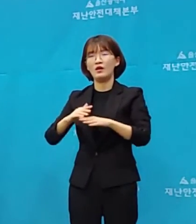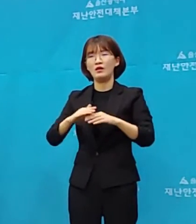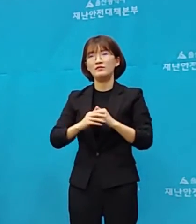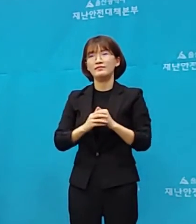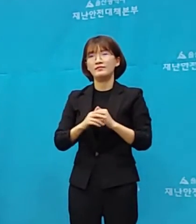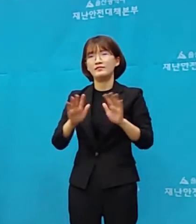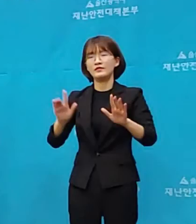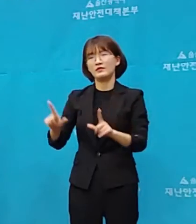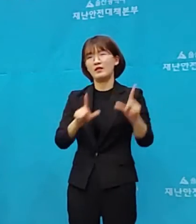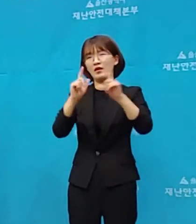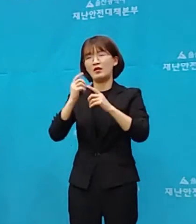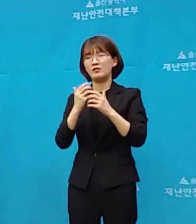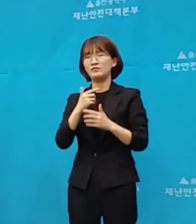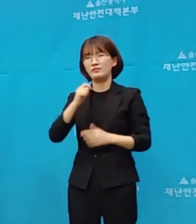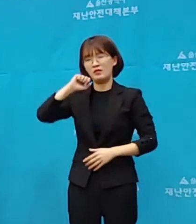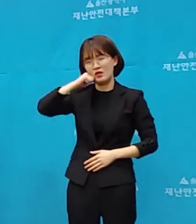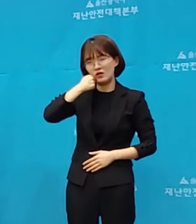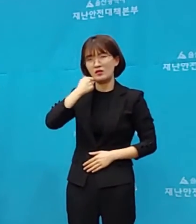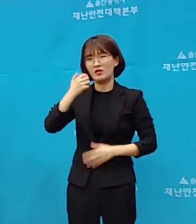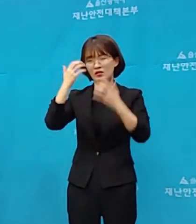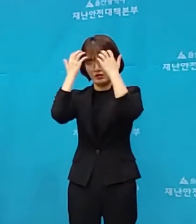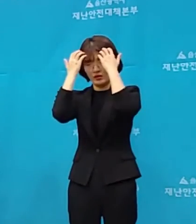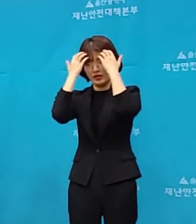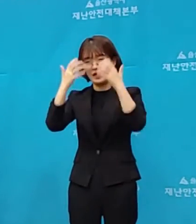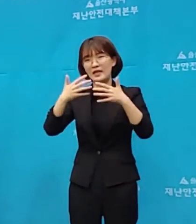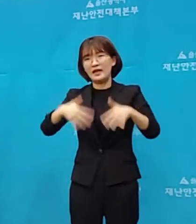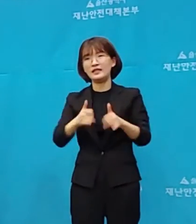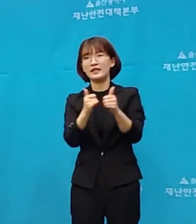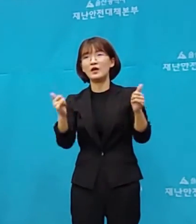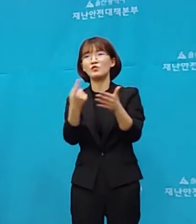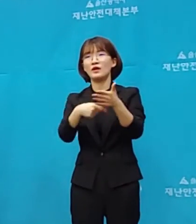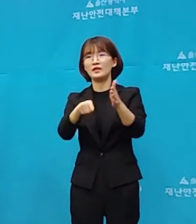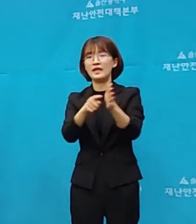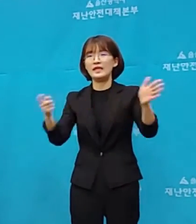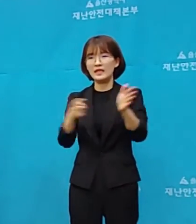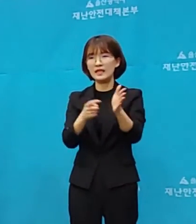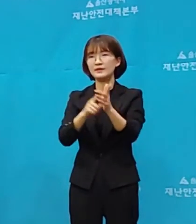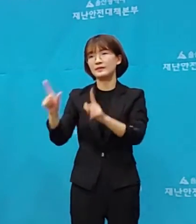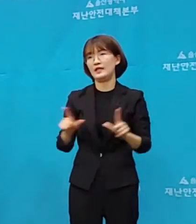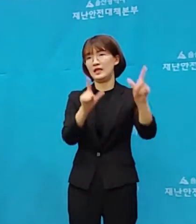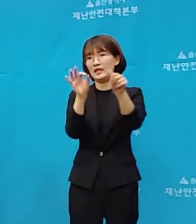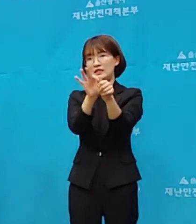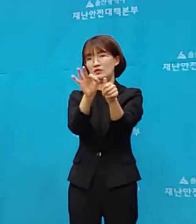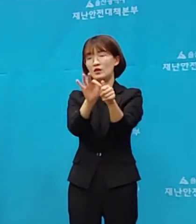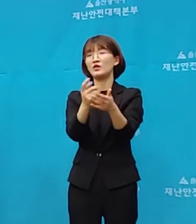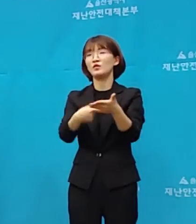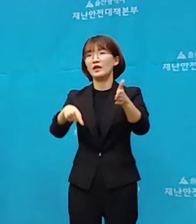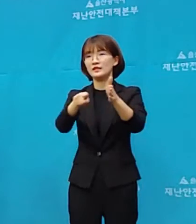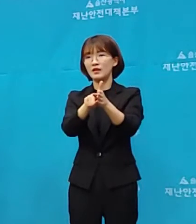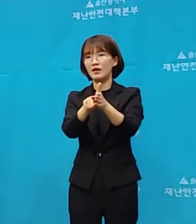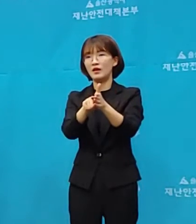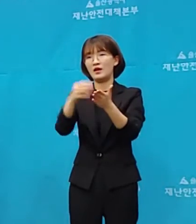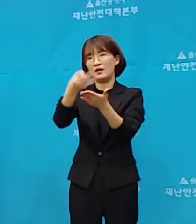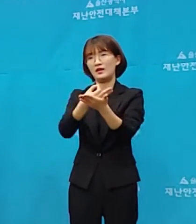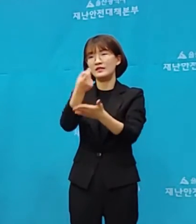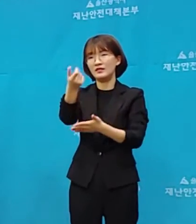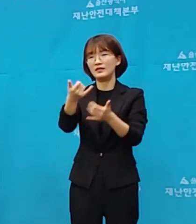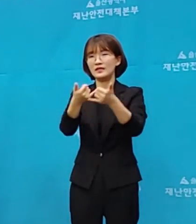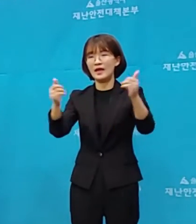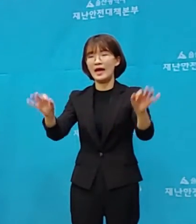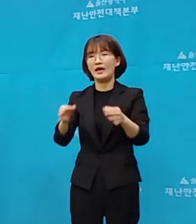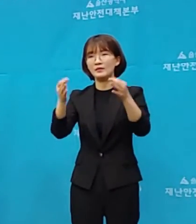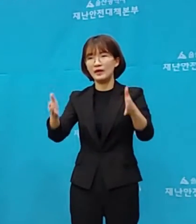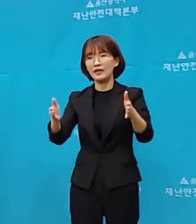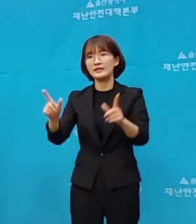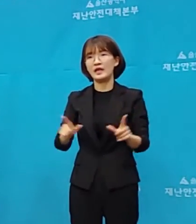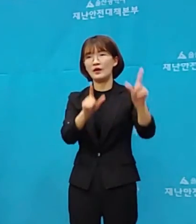있는 사회 취약계층을 위한 긴급 생계지원을 위해 저소득층 한시